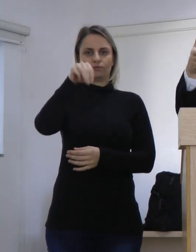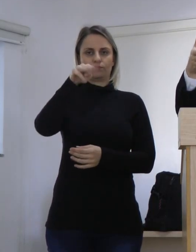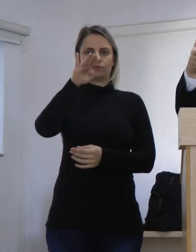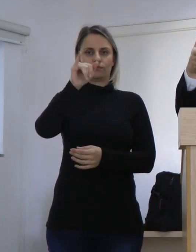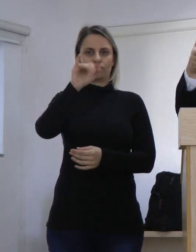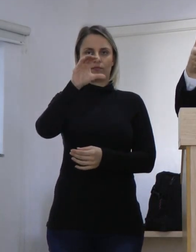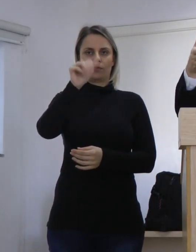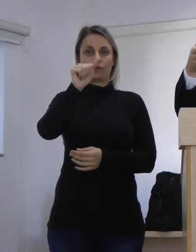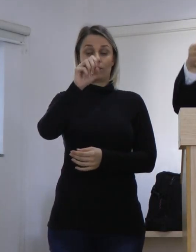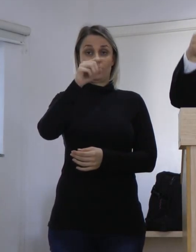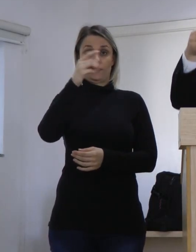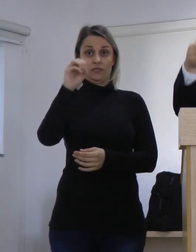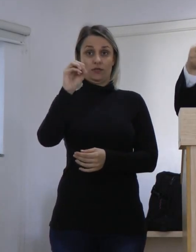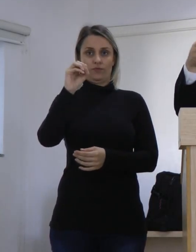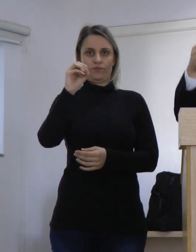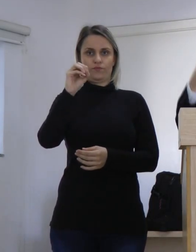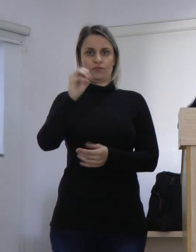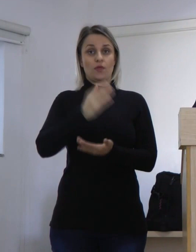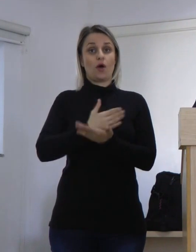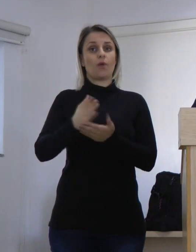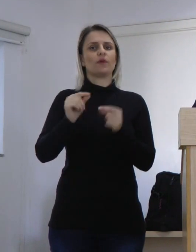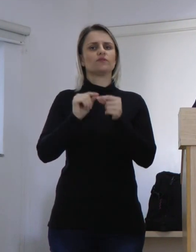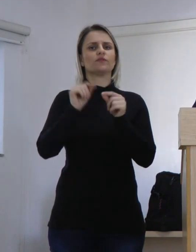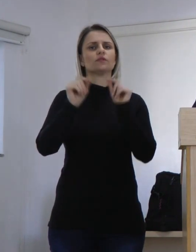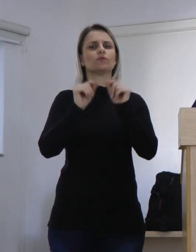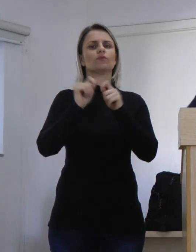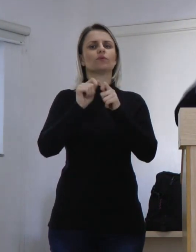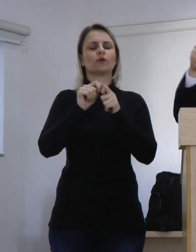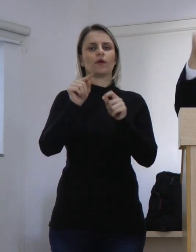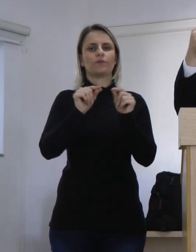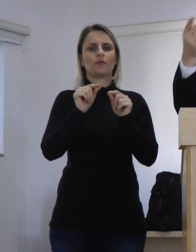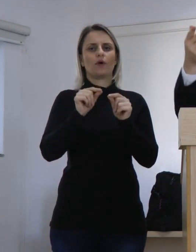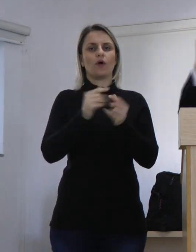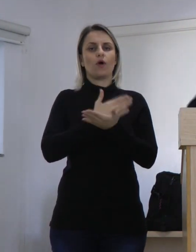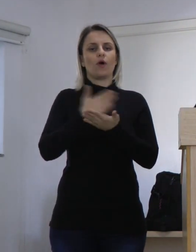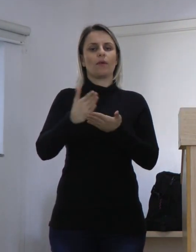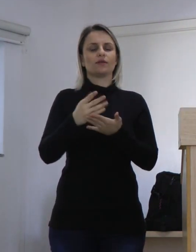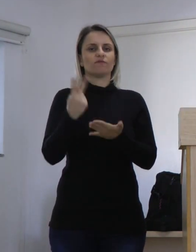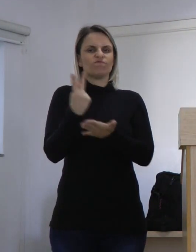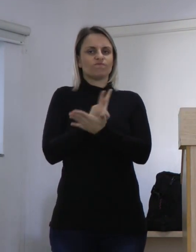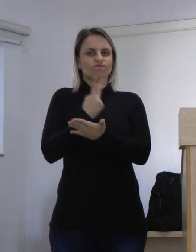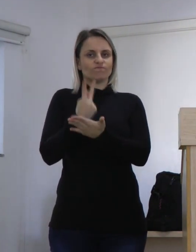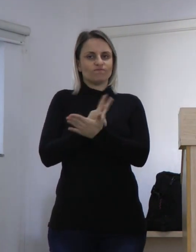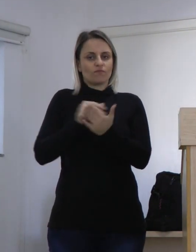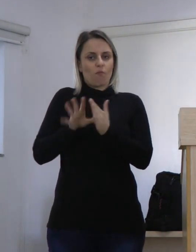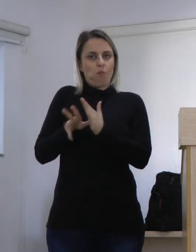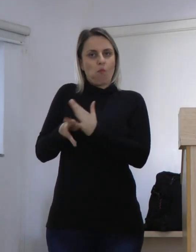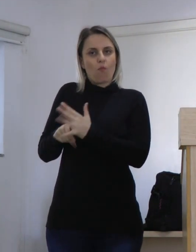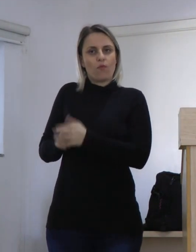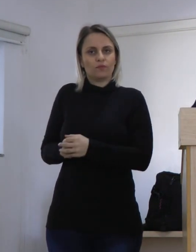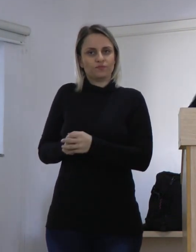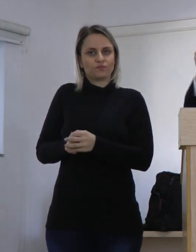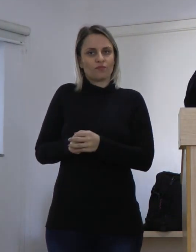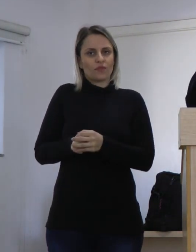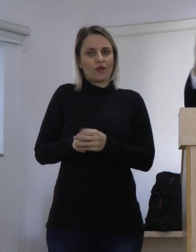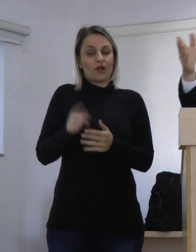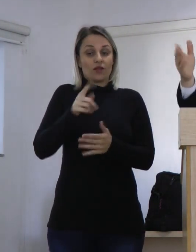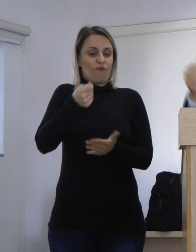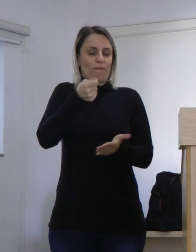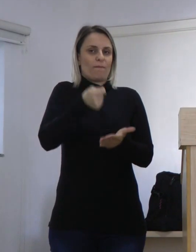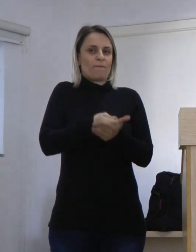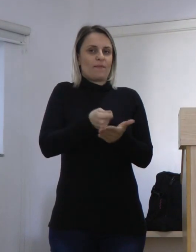corromper, sonegar impostos. Vamos tudo para ganhar dinheiro, para receber o aplauso da família ou